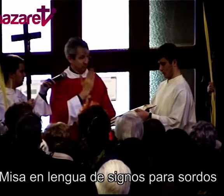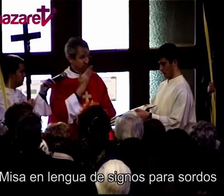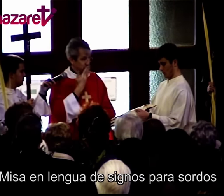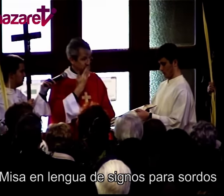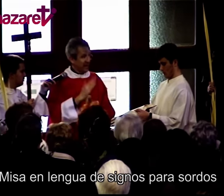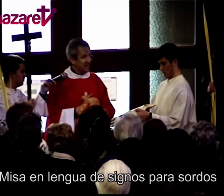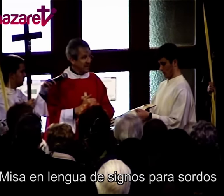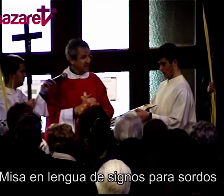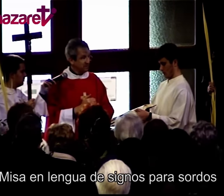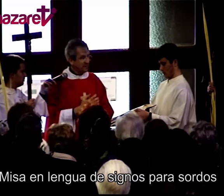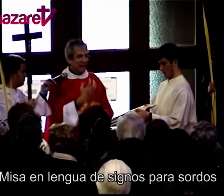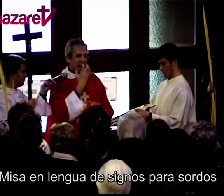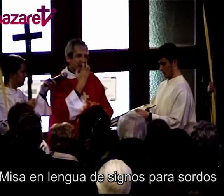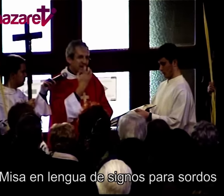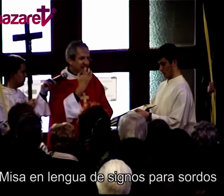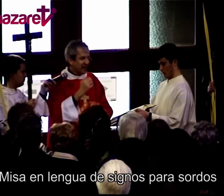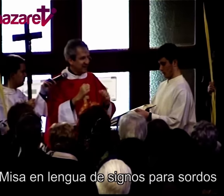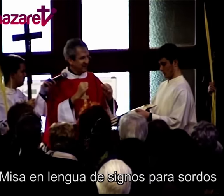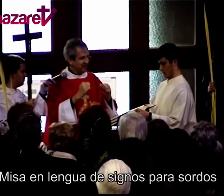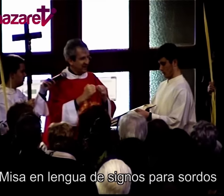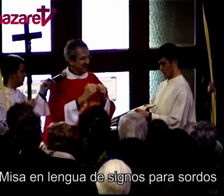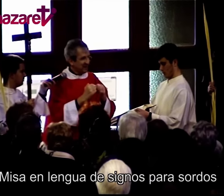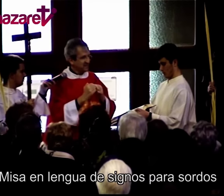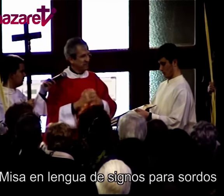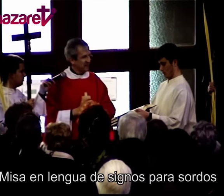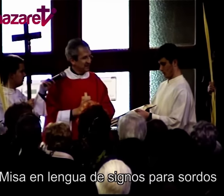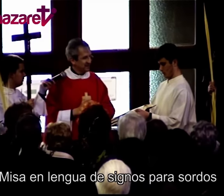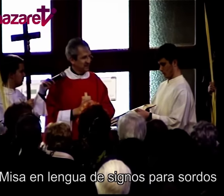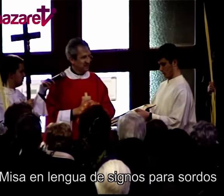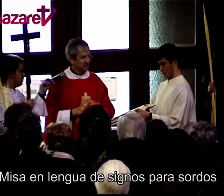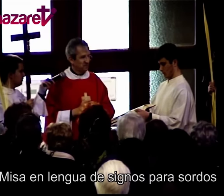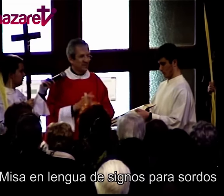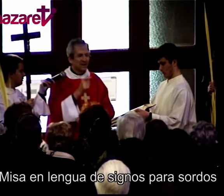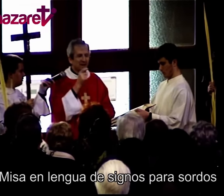ellos callan, gritarán las piedras».